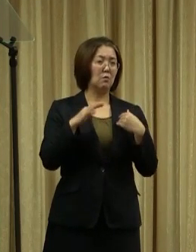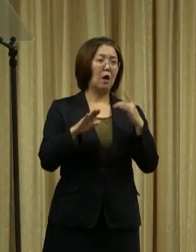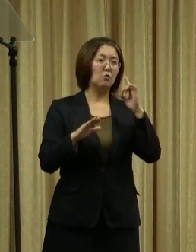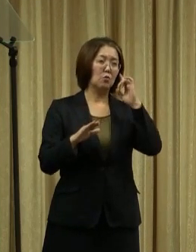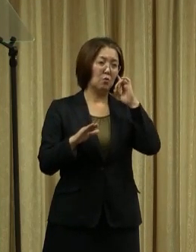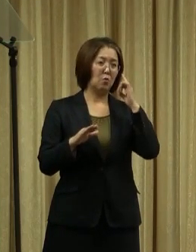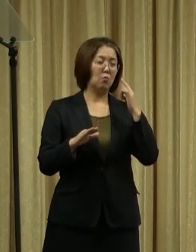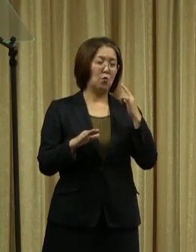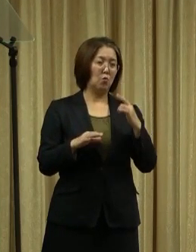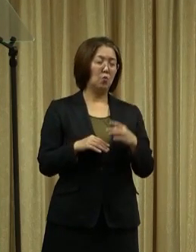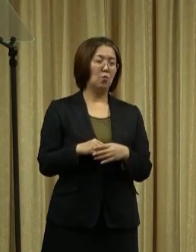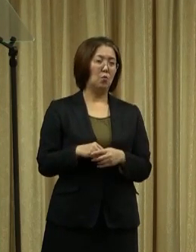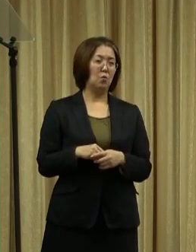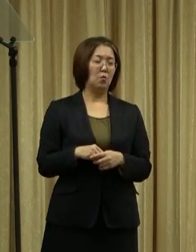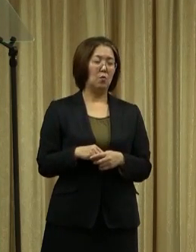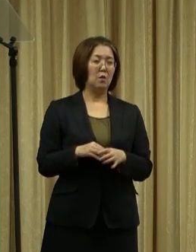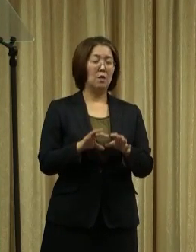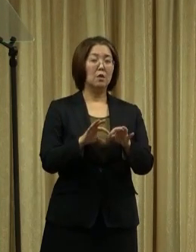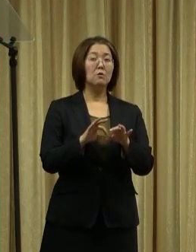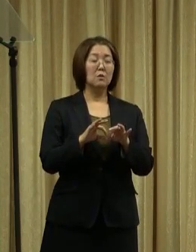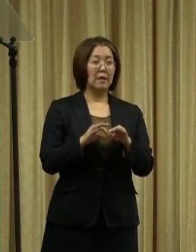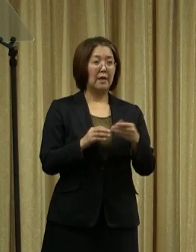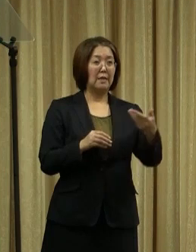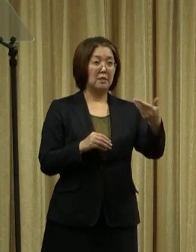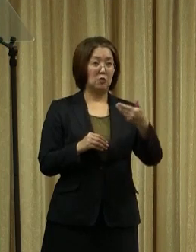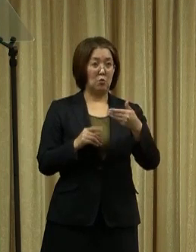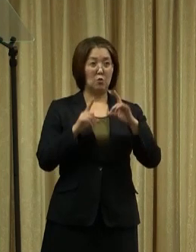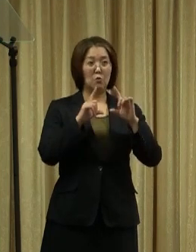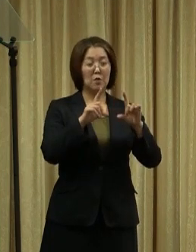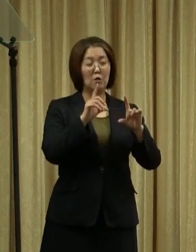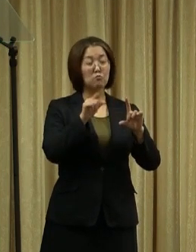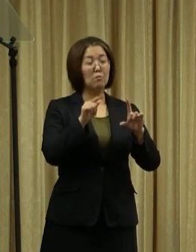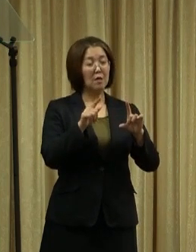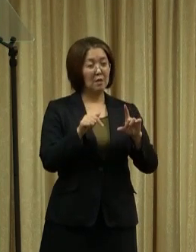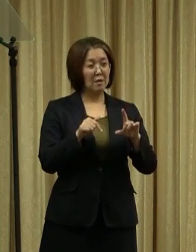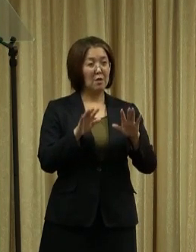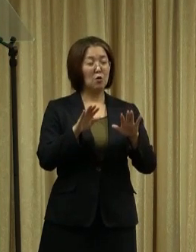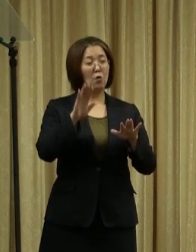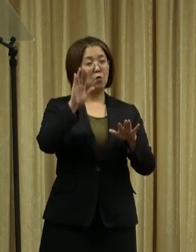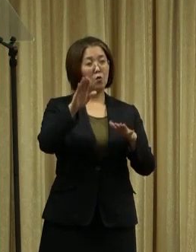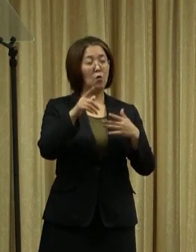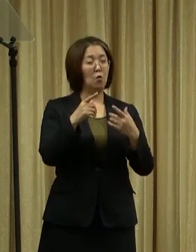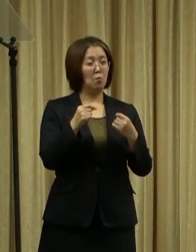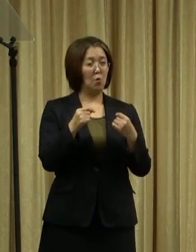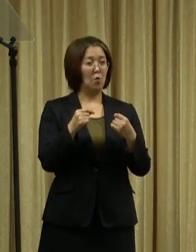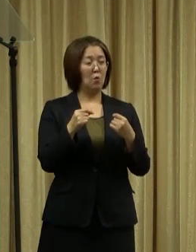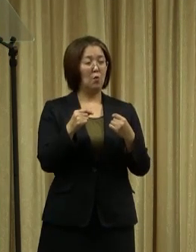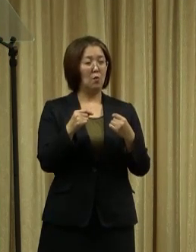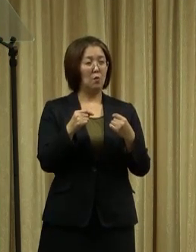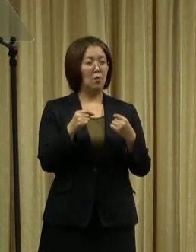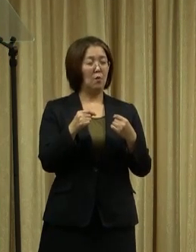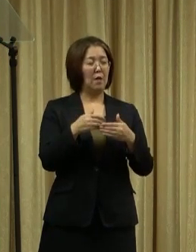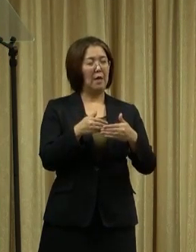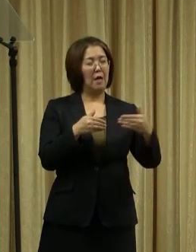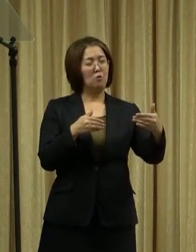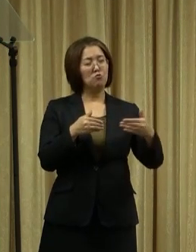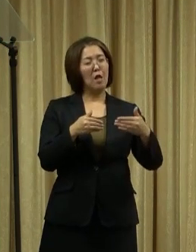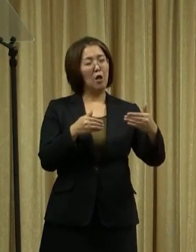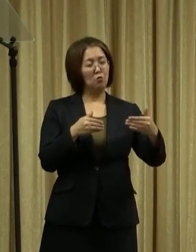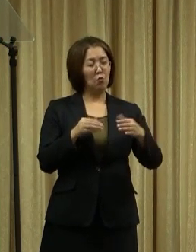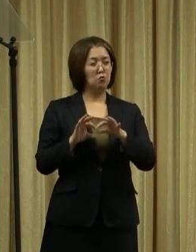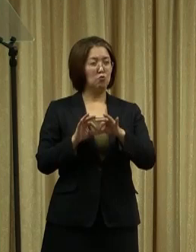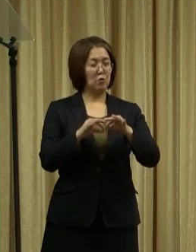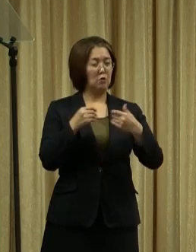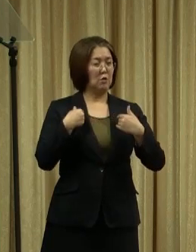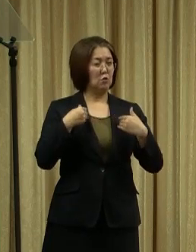います。なので質問に答えるとすればですね、これからも、ある程度の期間続けていく